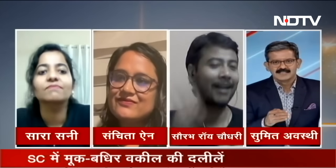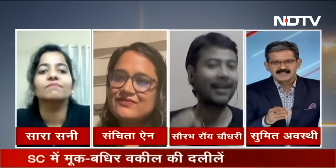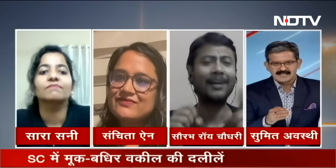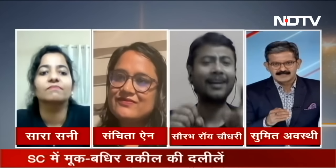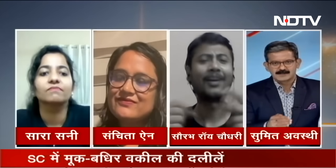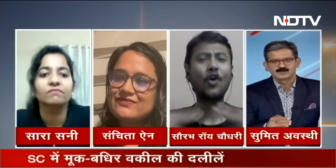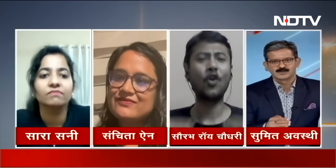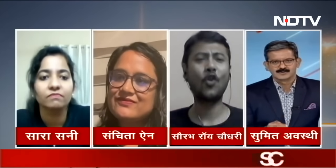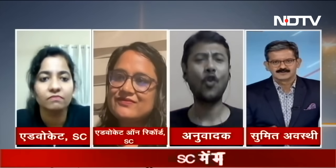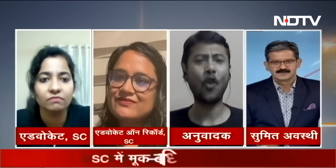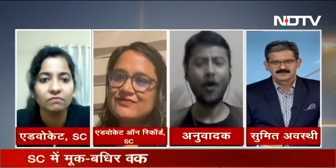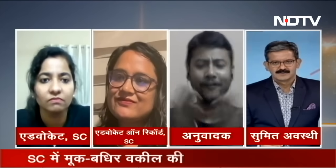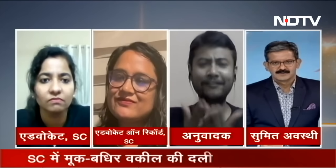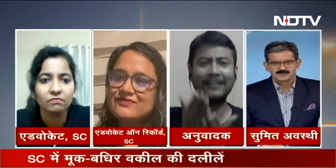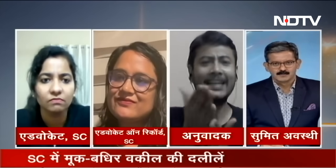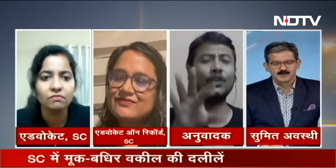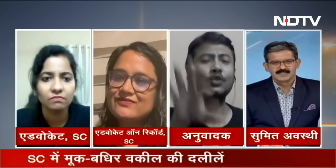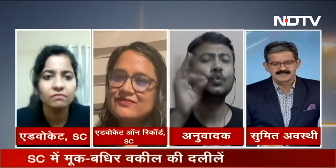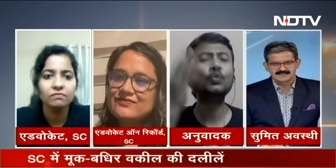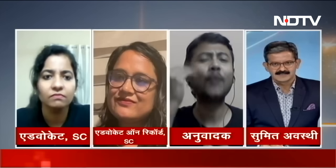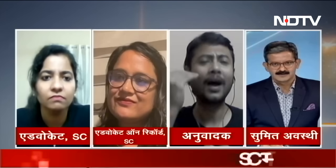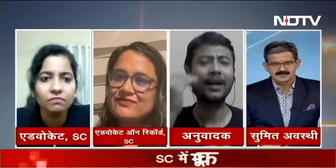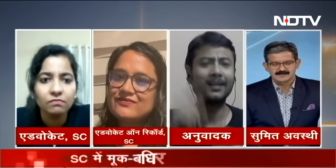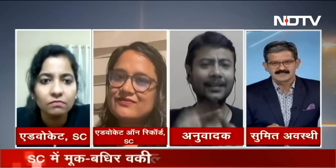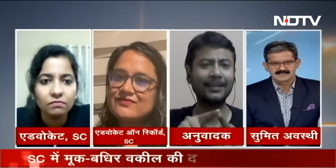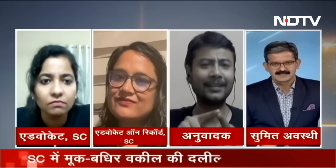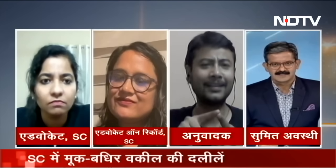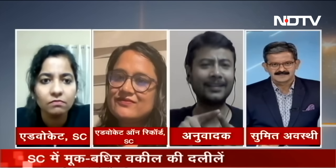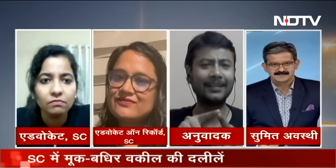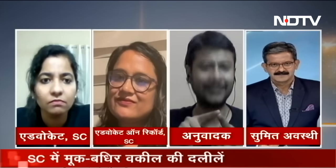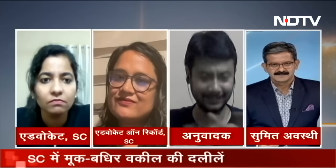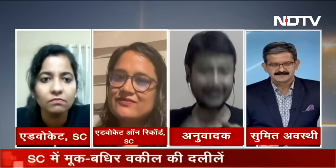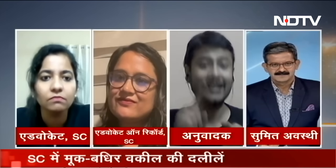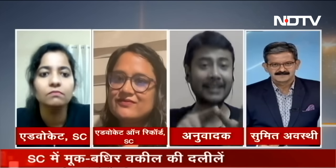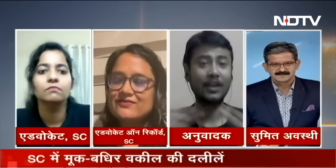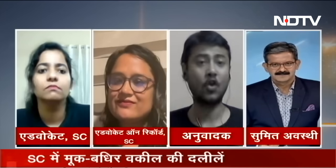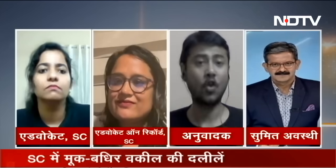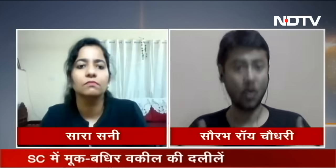चाहेंगी ऐसे बच्चों को जो बोल नहीं सकते हैं, जो समझ नहीं सकते हैं?